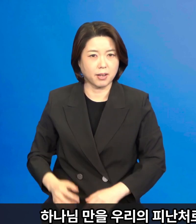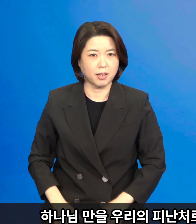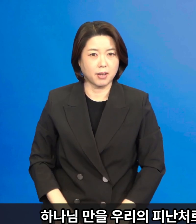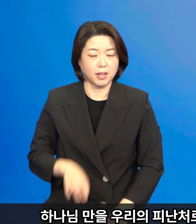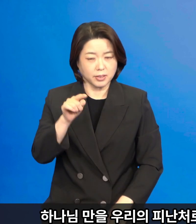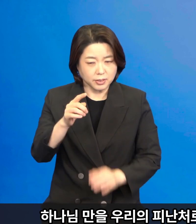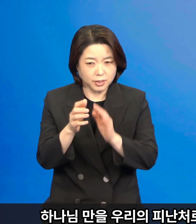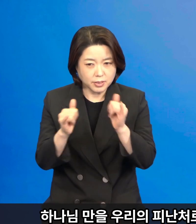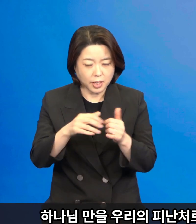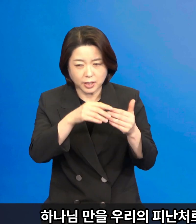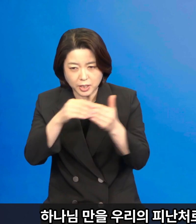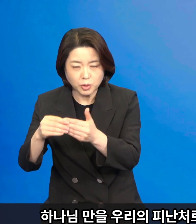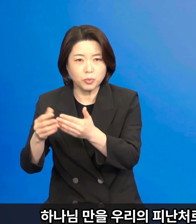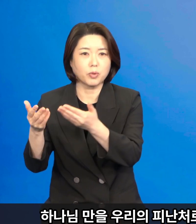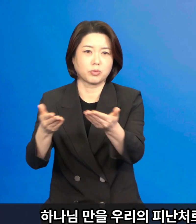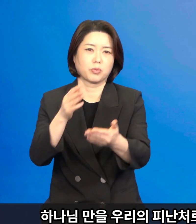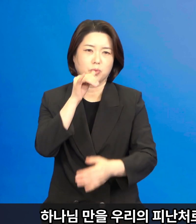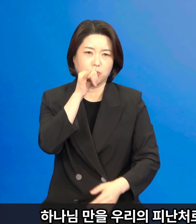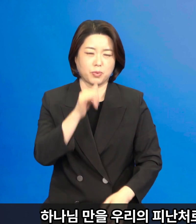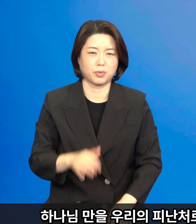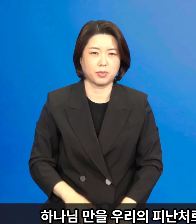이렇게 인도하시는구나.